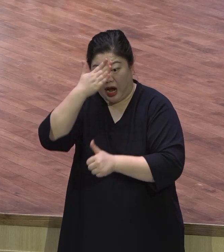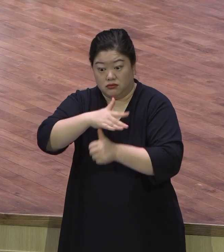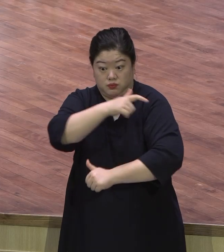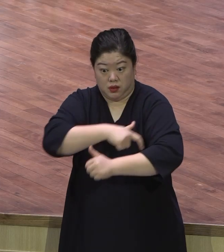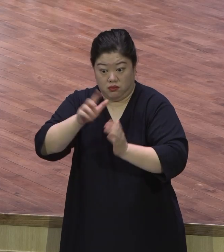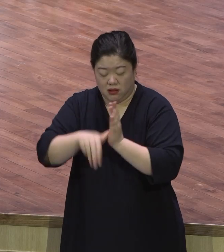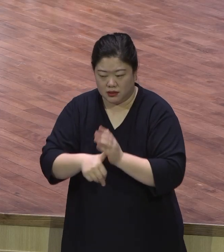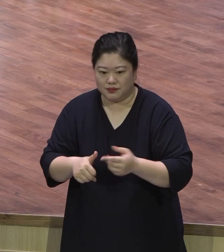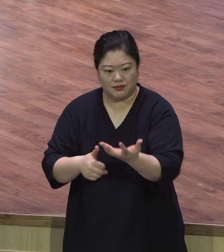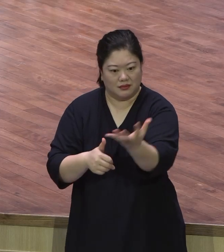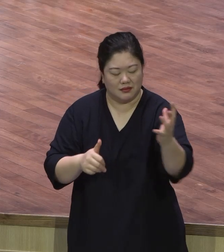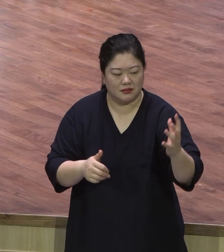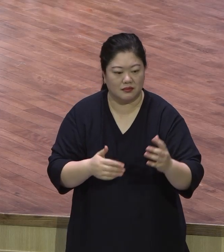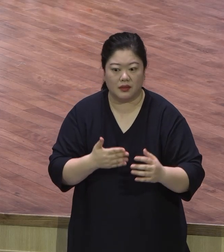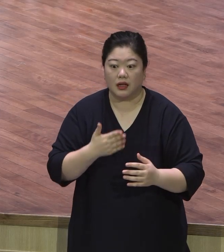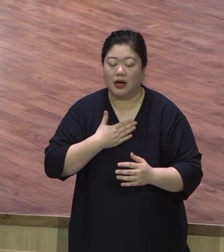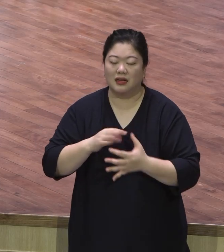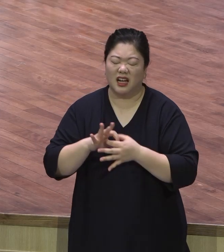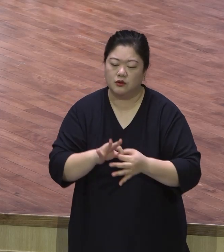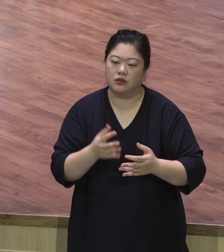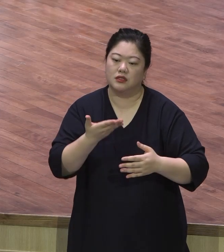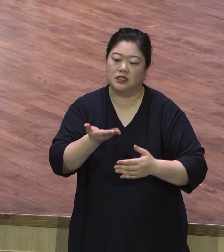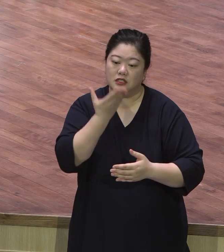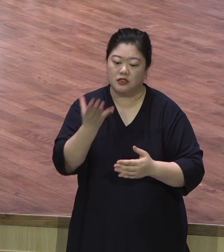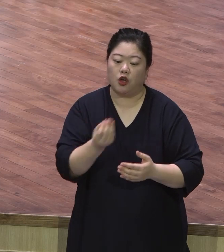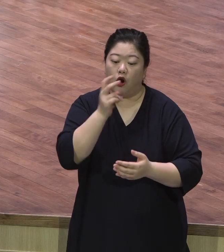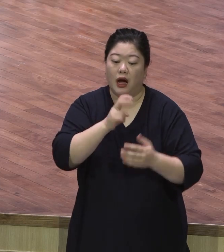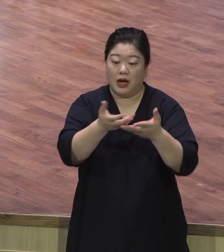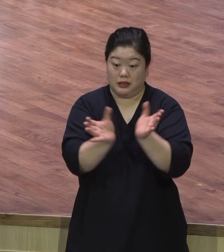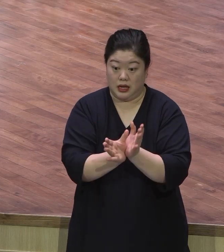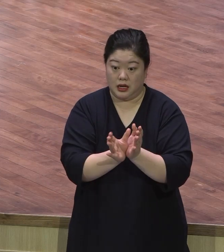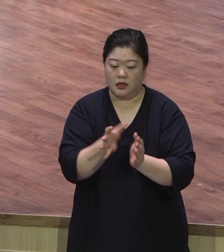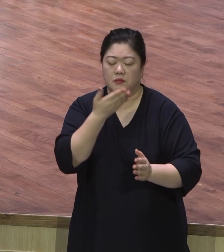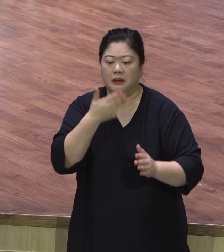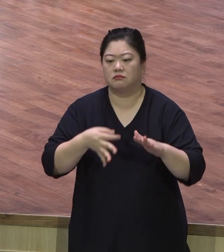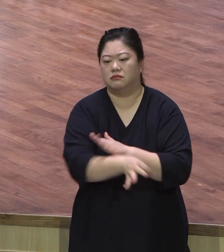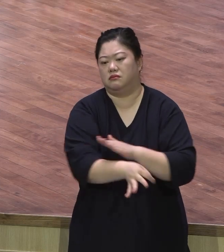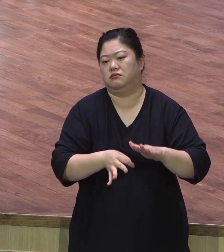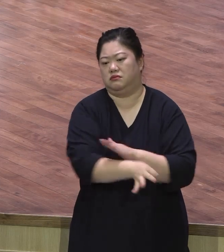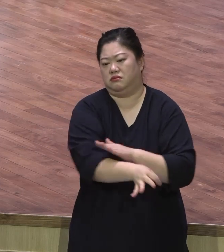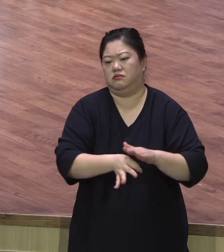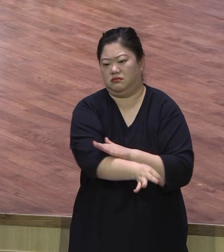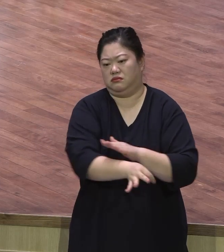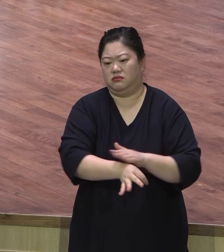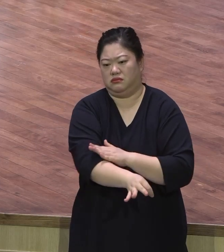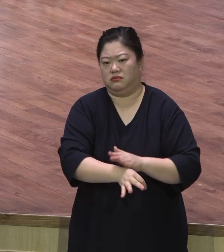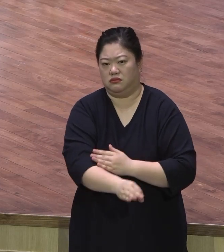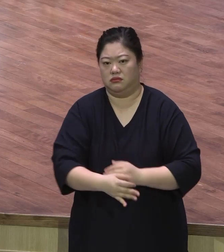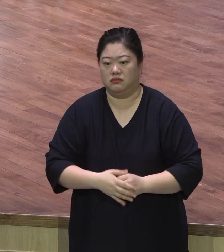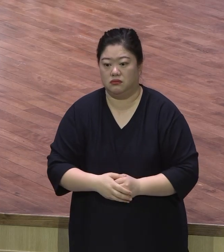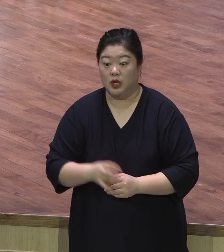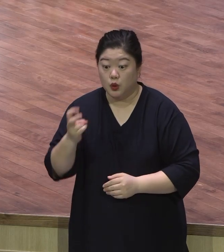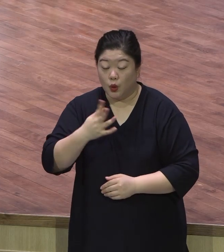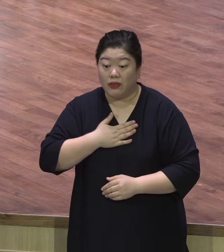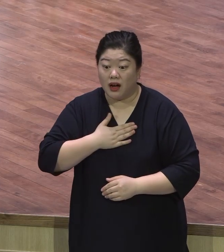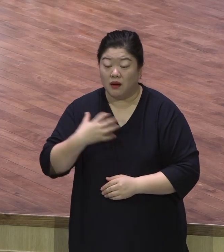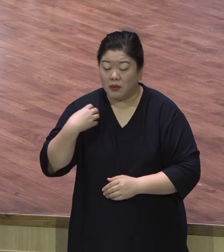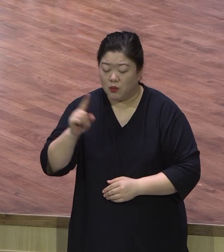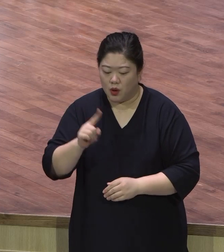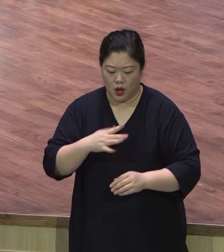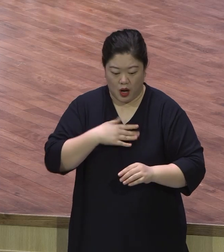아니 협동안수입사 우리에게 안수입사 받은 것도 아니에요 그 사람이 대장을 하냐 연합성가대인데